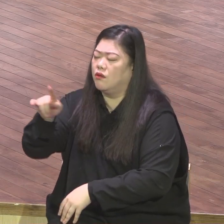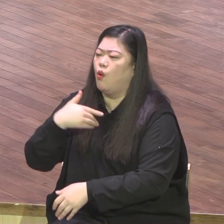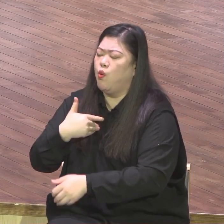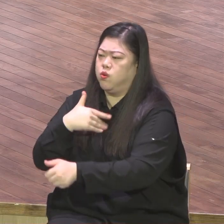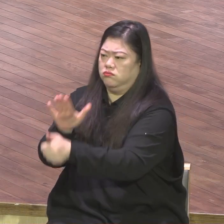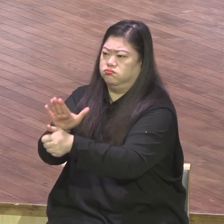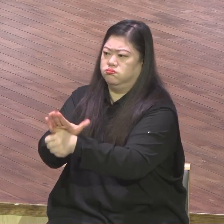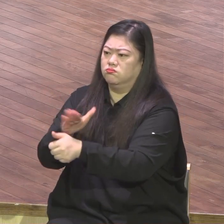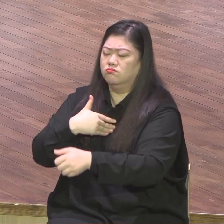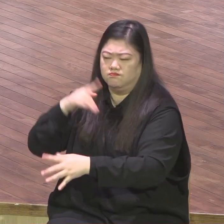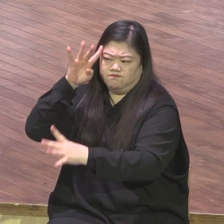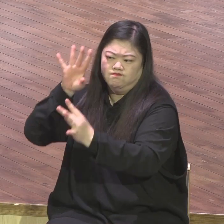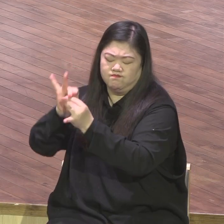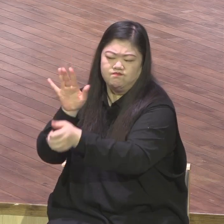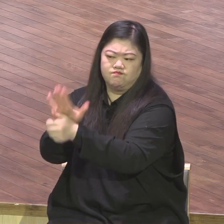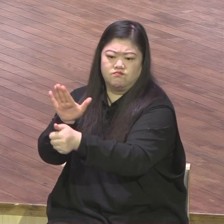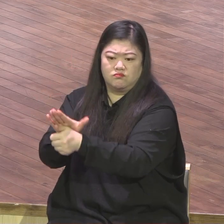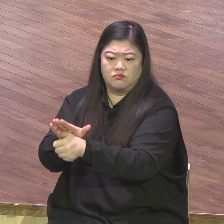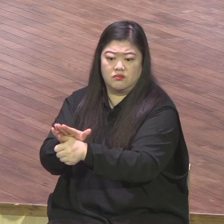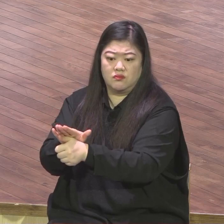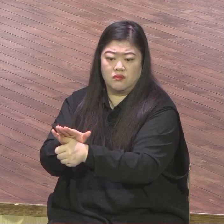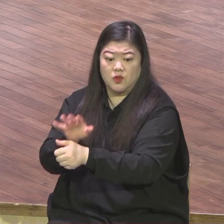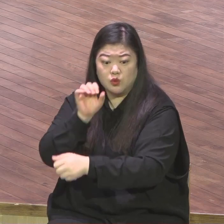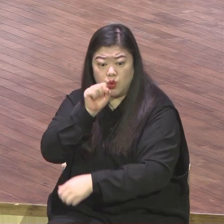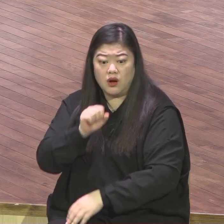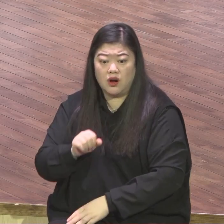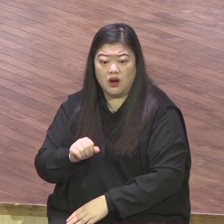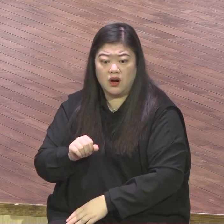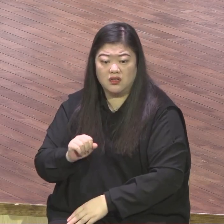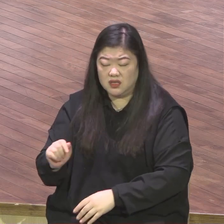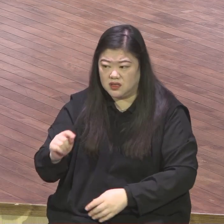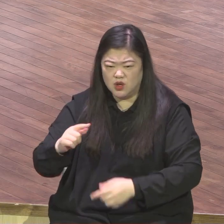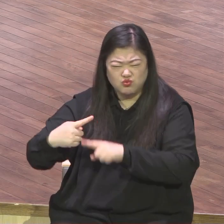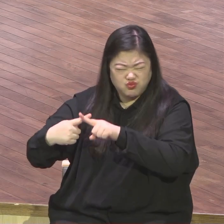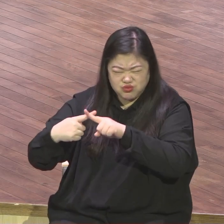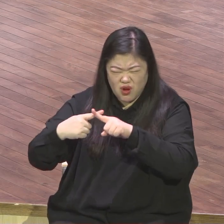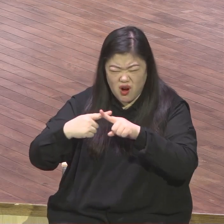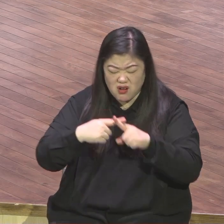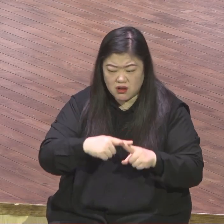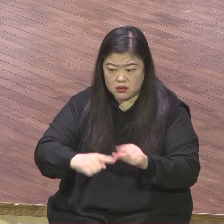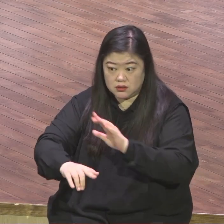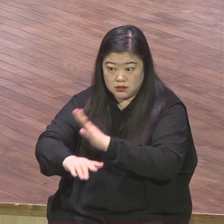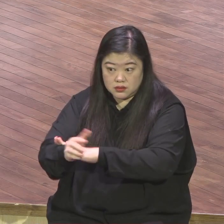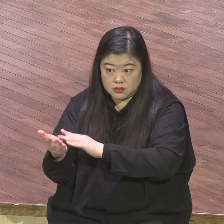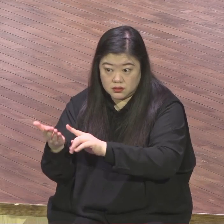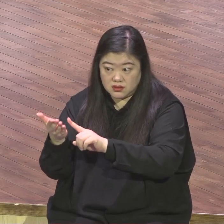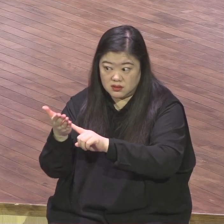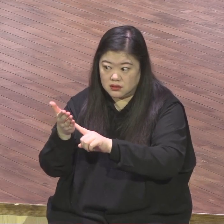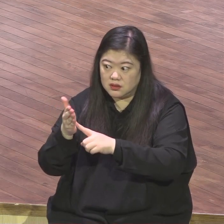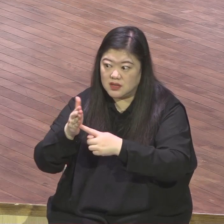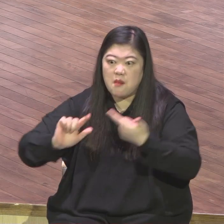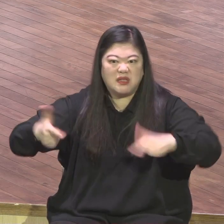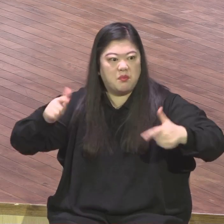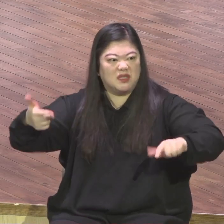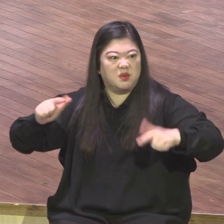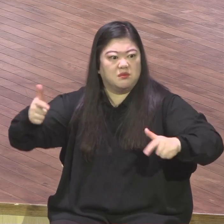그러니까 정치 자체는 이 나라 망해야 돼요. 망할 수밖에 없어요. 이 나라 정치는 왜 안